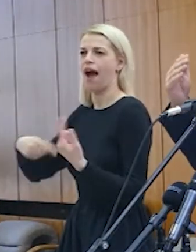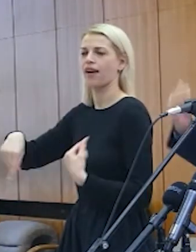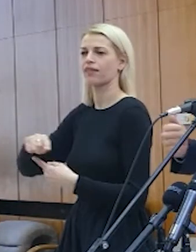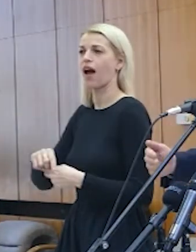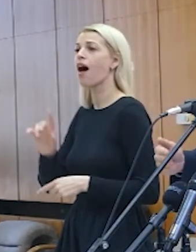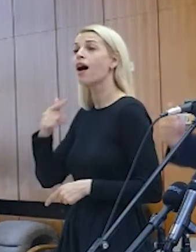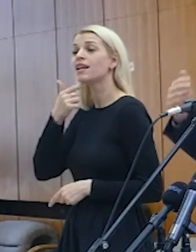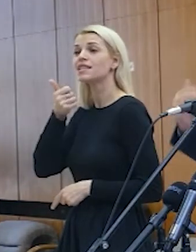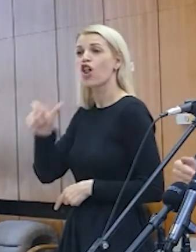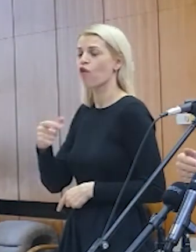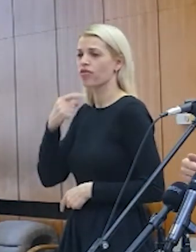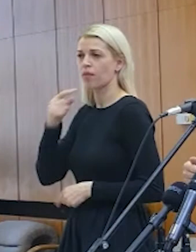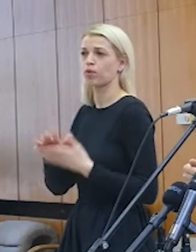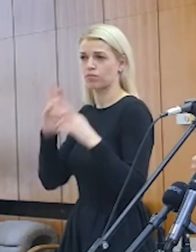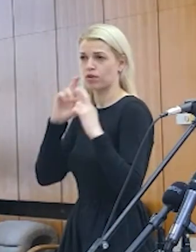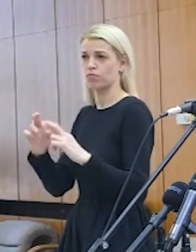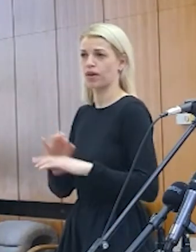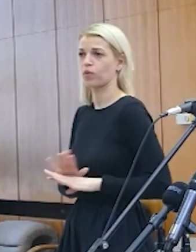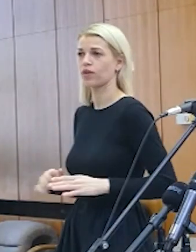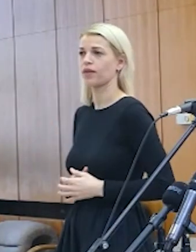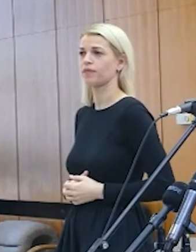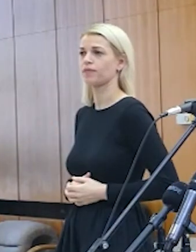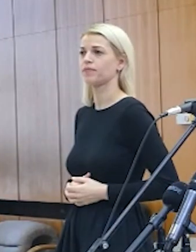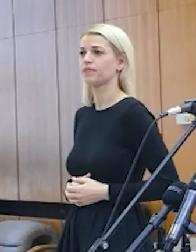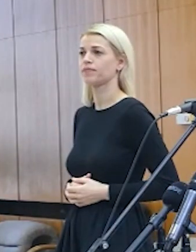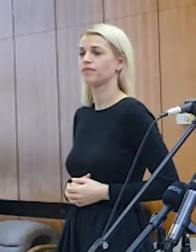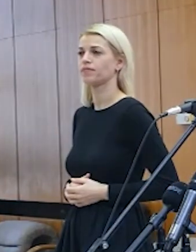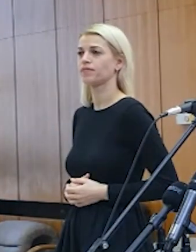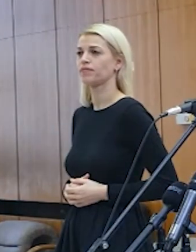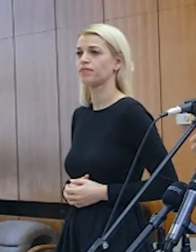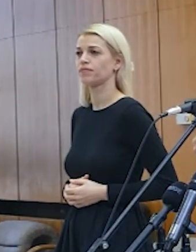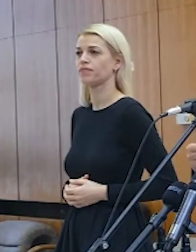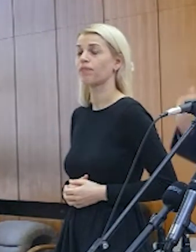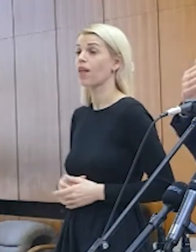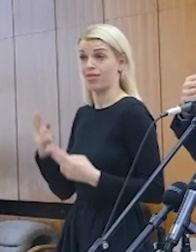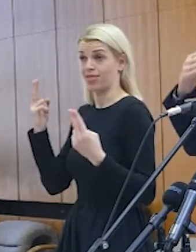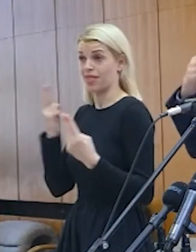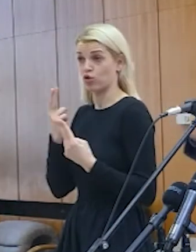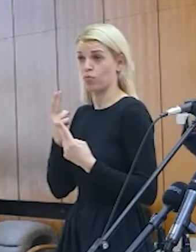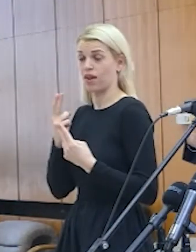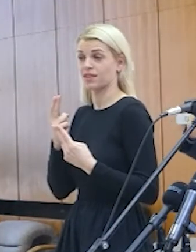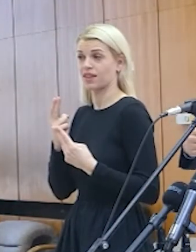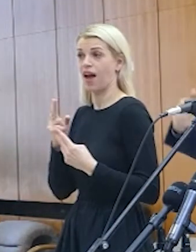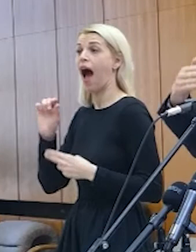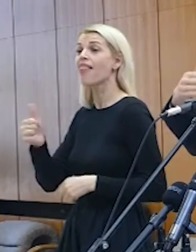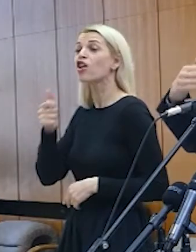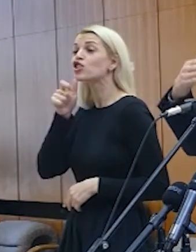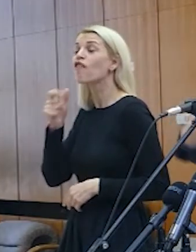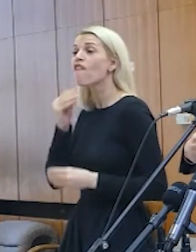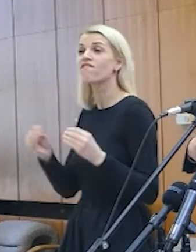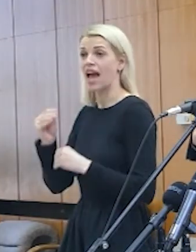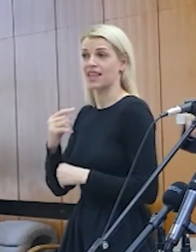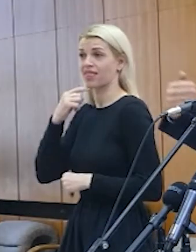vám k tomuto ani slova, prosím vás, rešpektujte to. Ďakujem pekne. No, tak ale ono to má nejaký praktický efekt. Nerozumeli ste ma teraz, nepoviem k tomu ani slovo viac a keď to